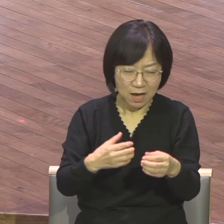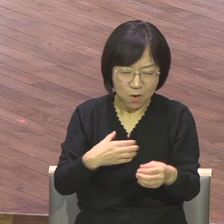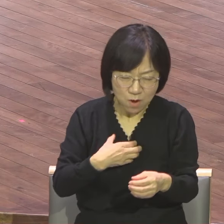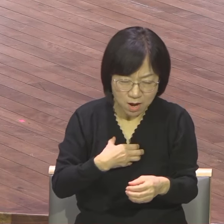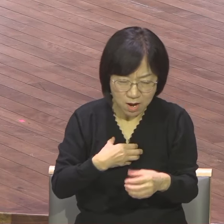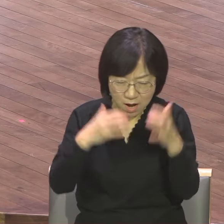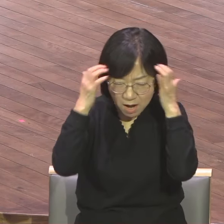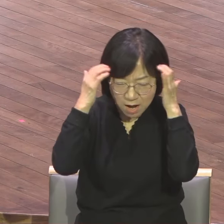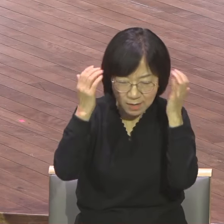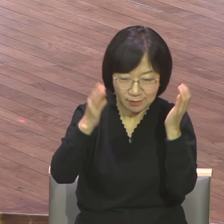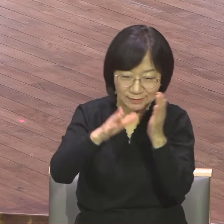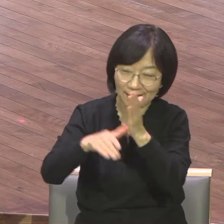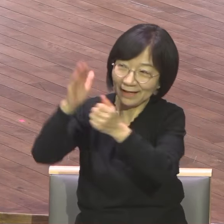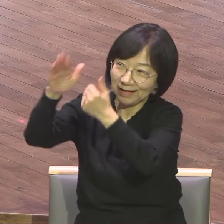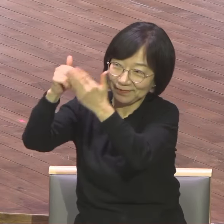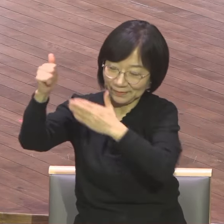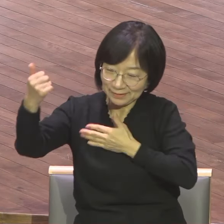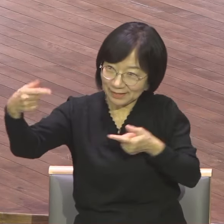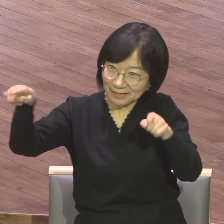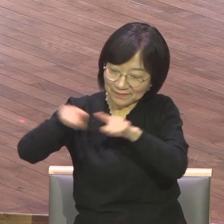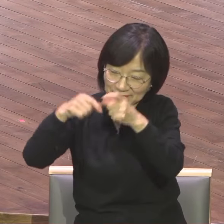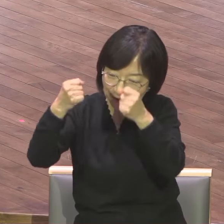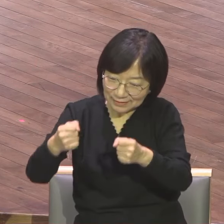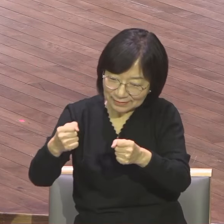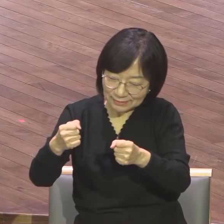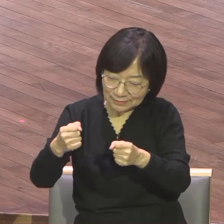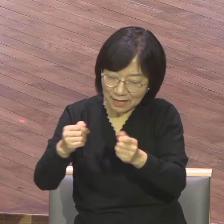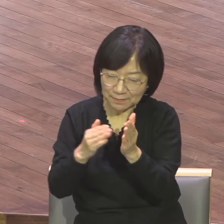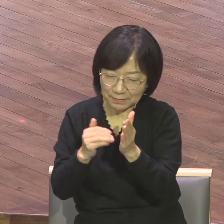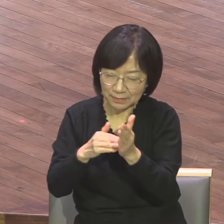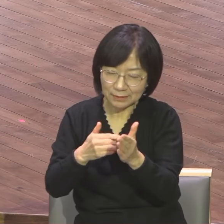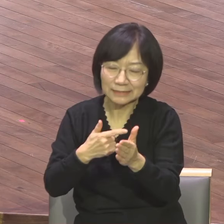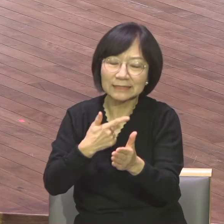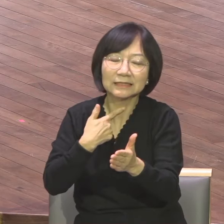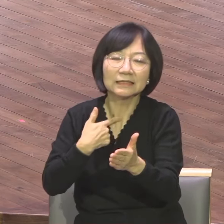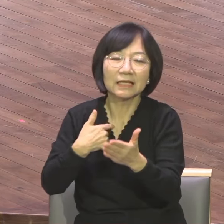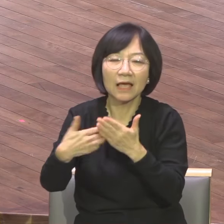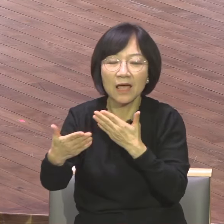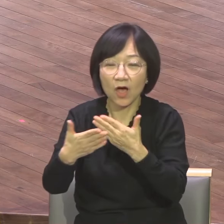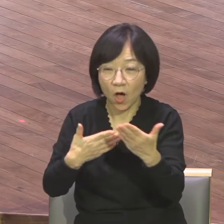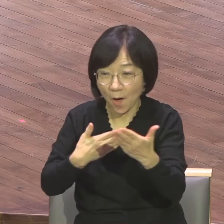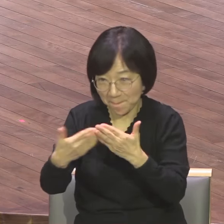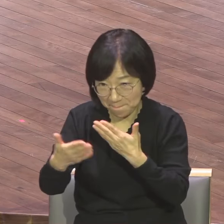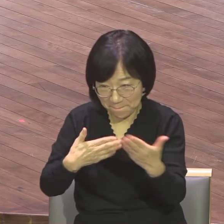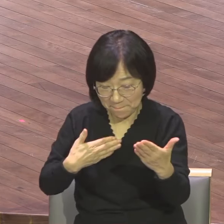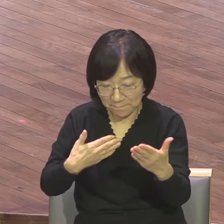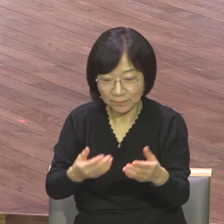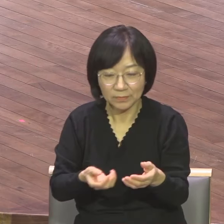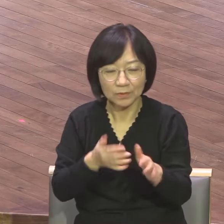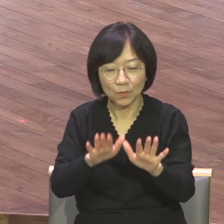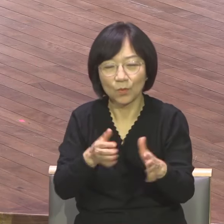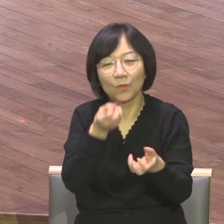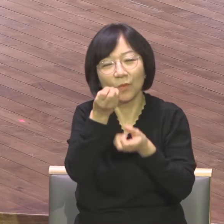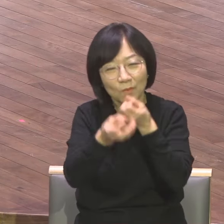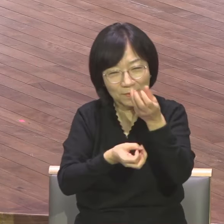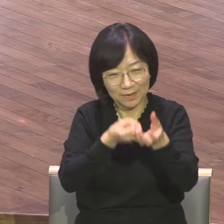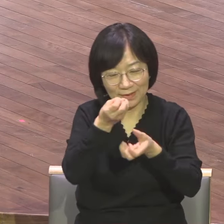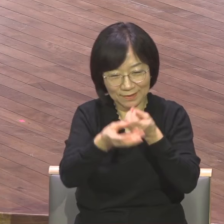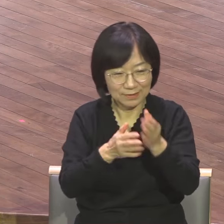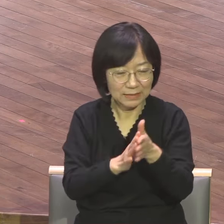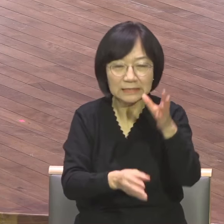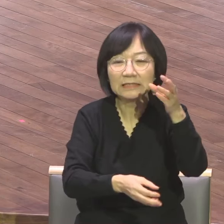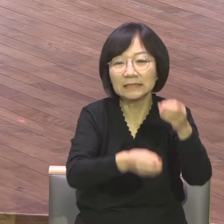함께 하신다라는 비밀을 체험한 다윗의 당당한 고백이지요. 당당한